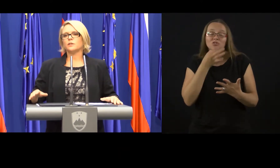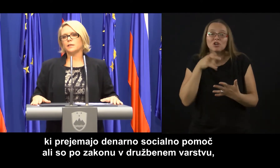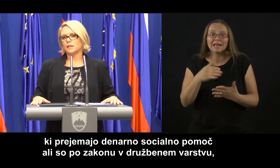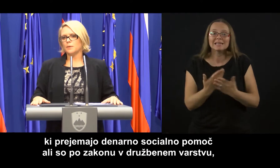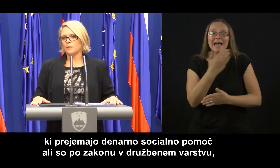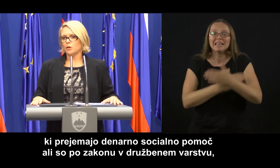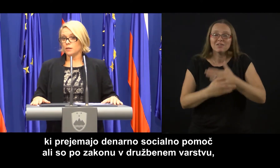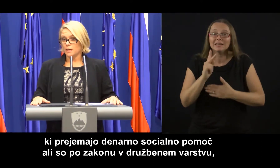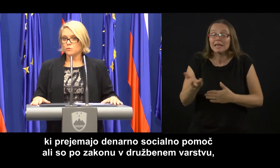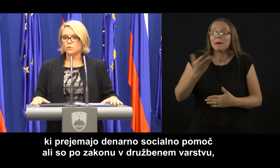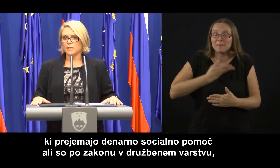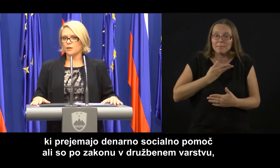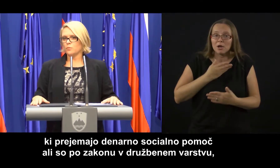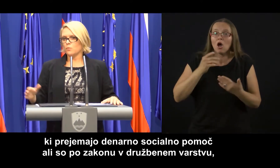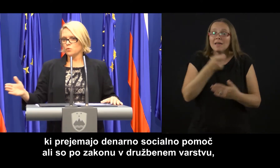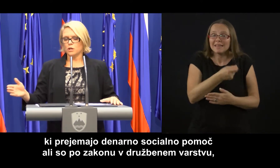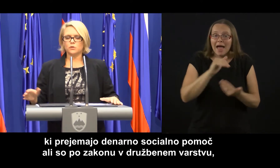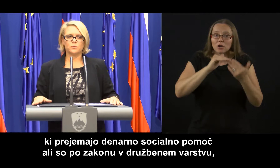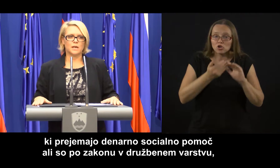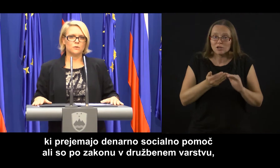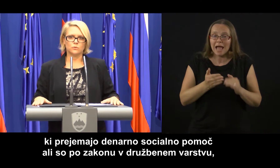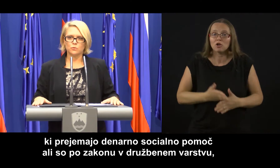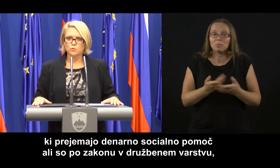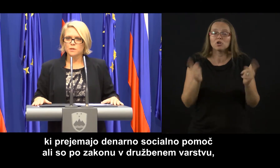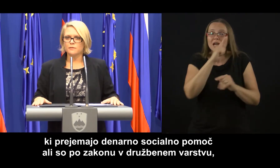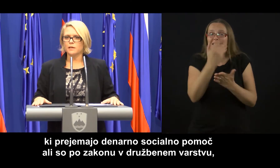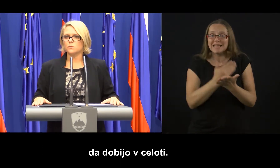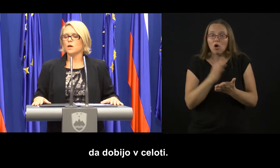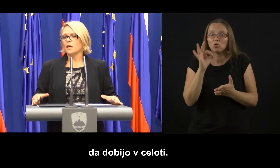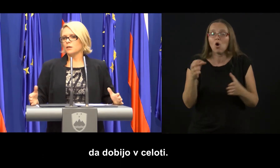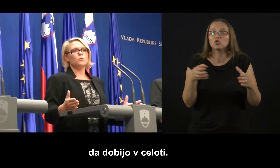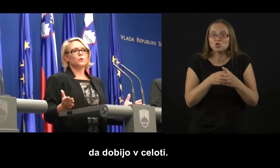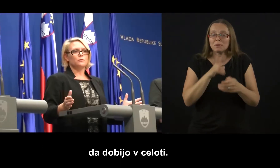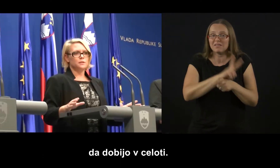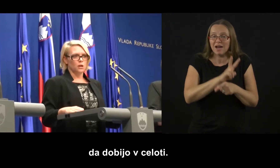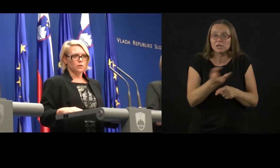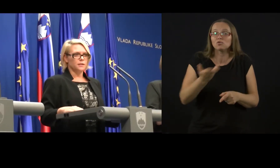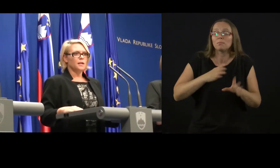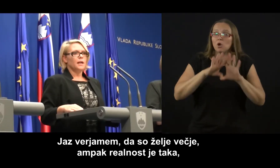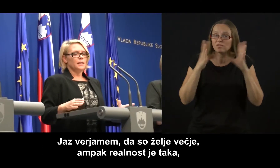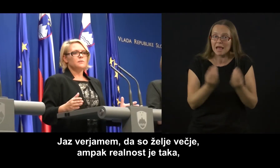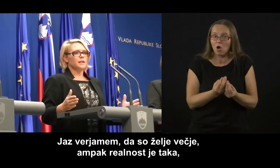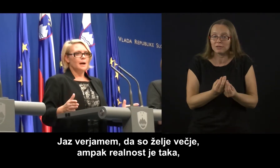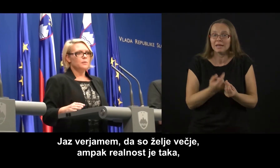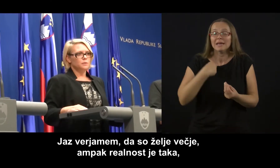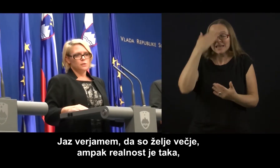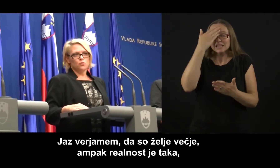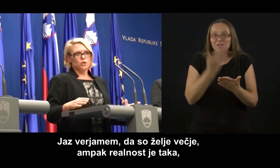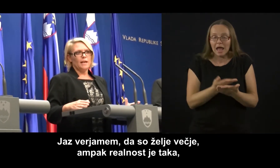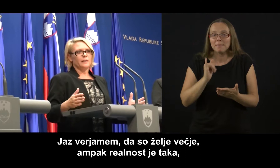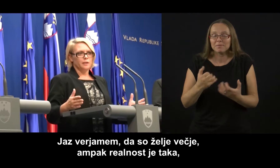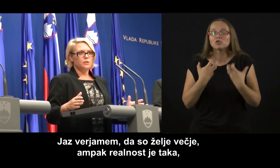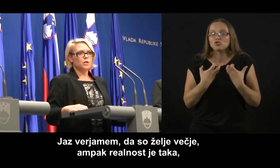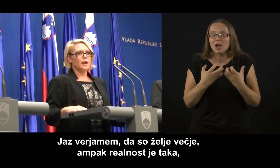za invalide, ki prejemajo denarno socialno pomoč ali so po zakonu o družbenem varstvu, da dobijo v celoti. Jaz verjamem, da